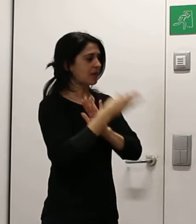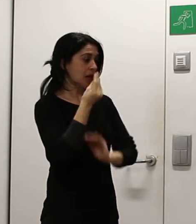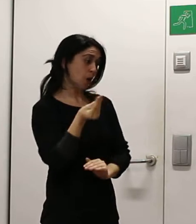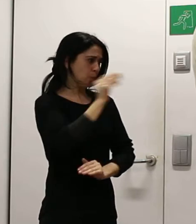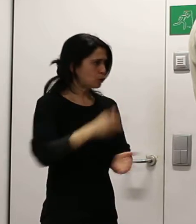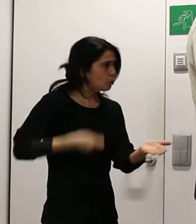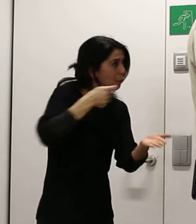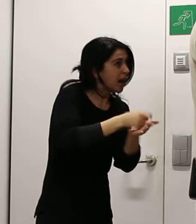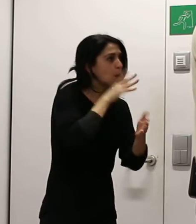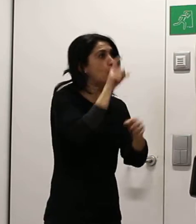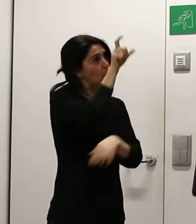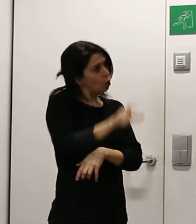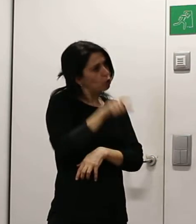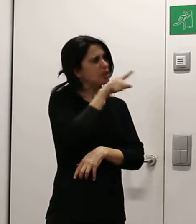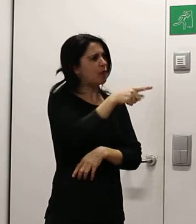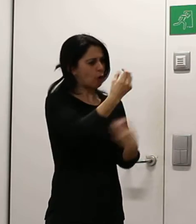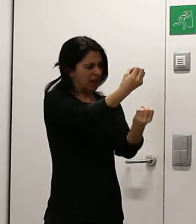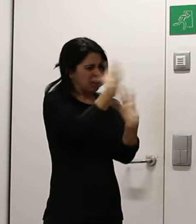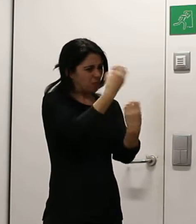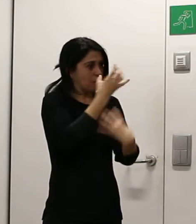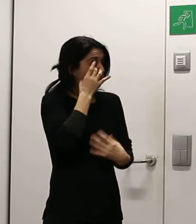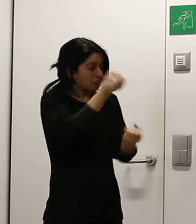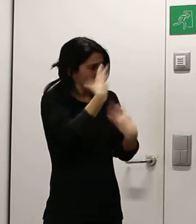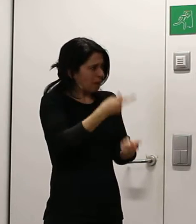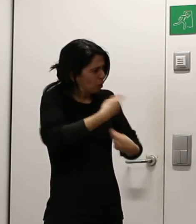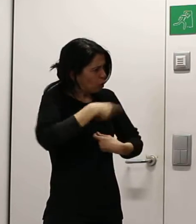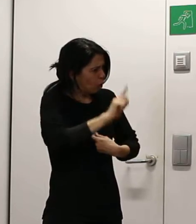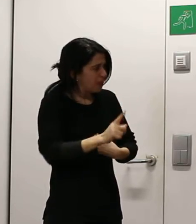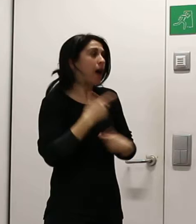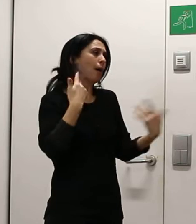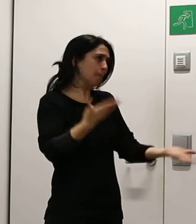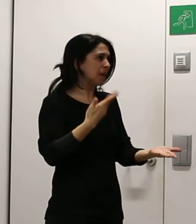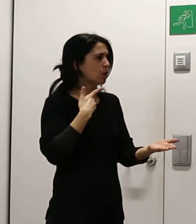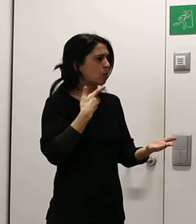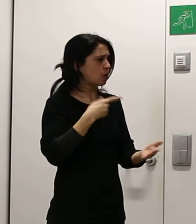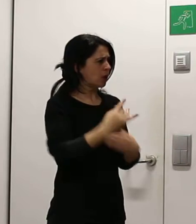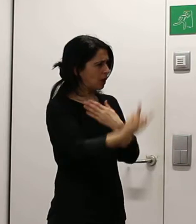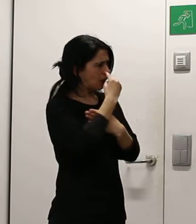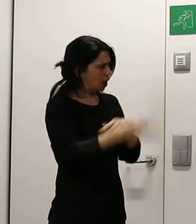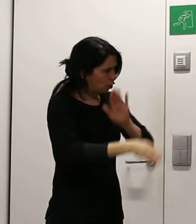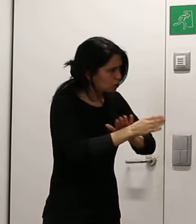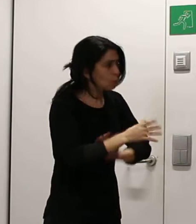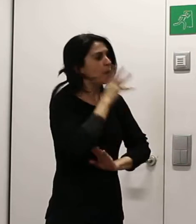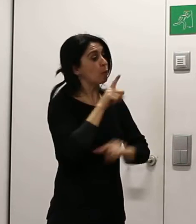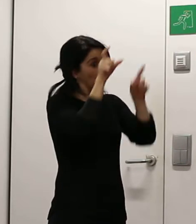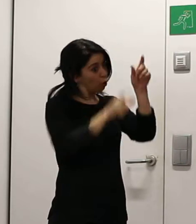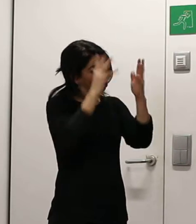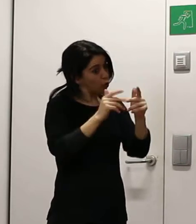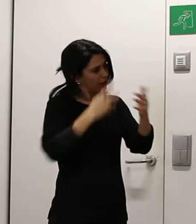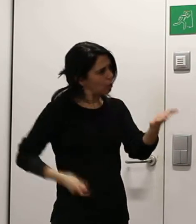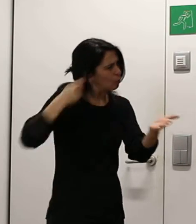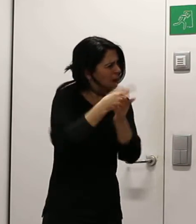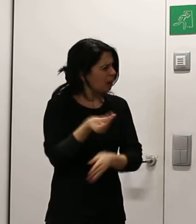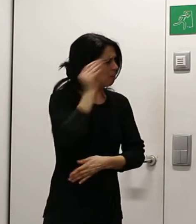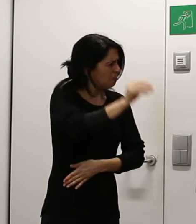estos contadores, porque nos suministran una información que no nos suministran, y aún así se perpetúa el fraude y tenemos que pagar más. ¿No quedamos en eso?